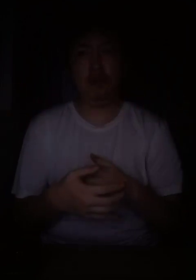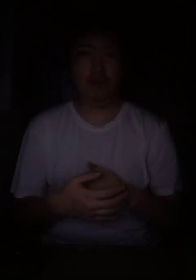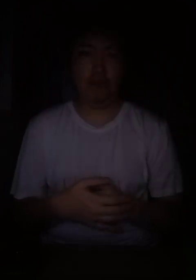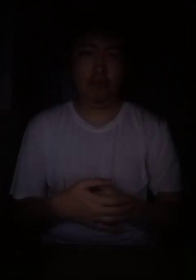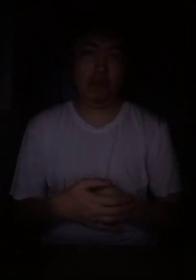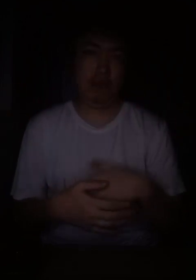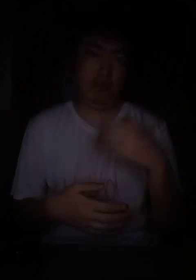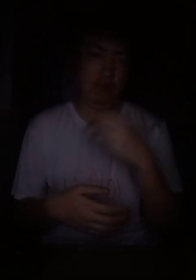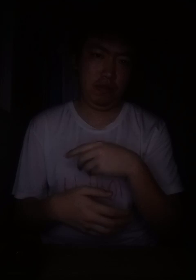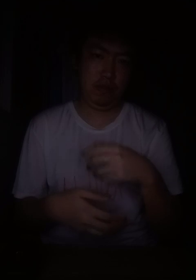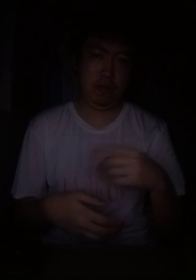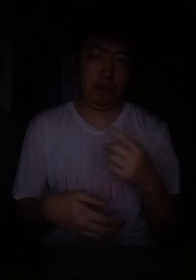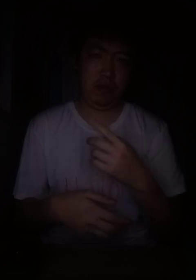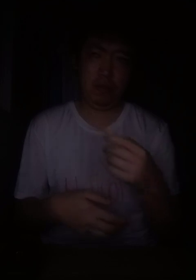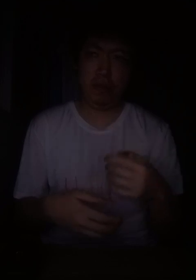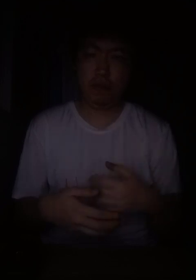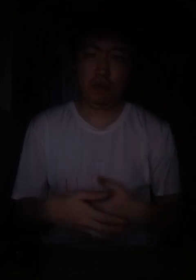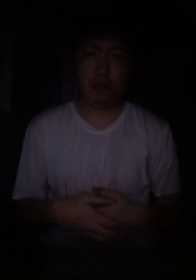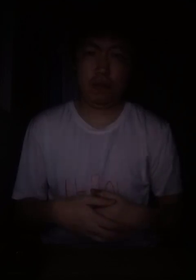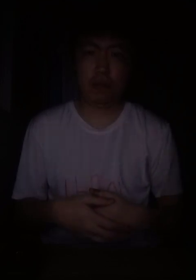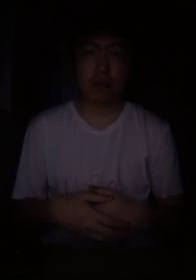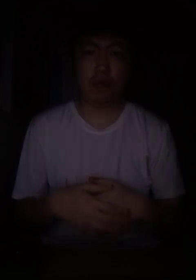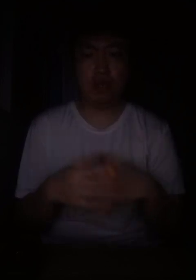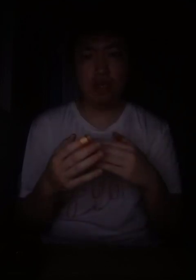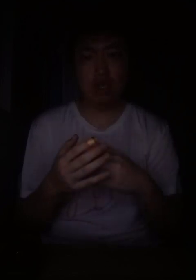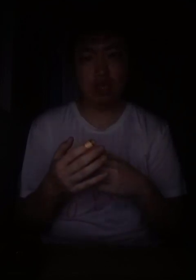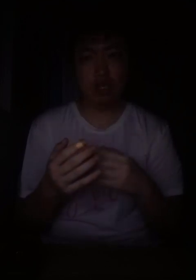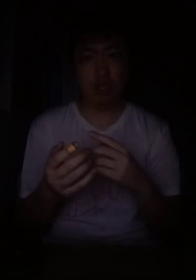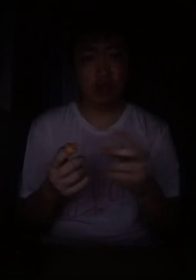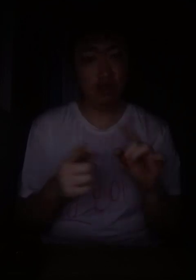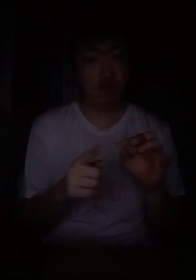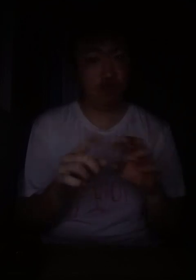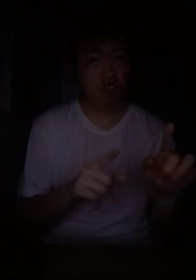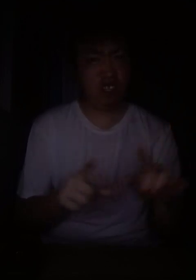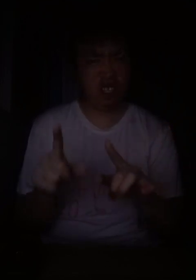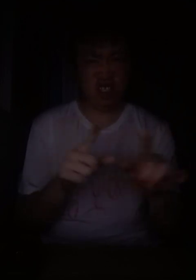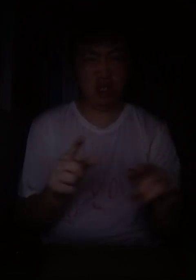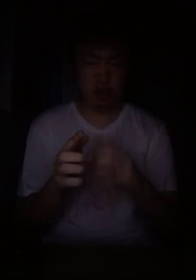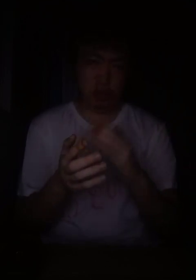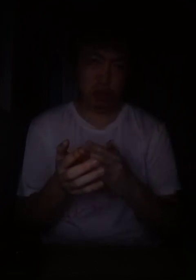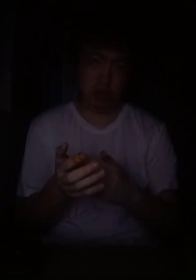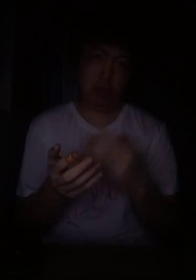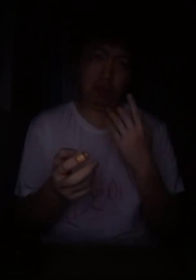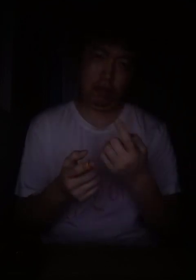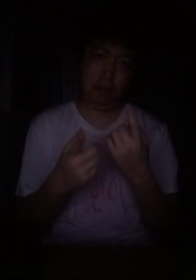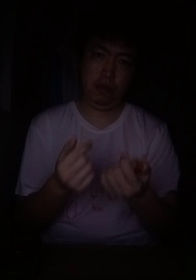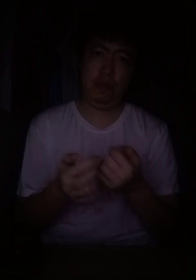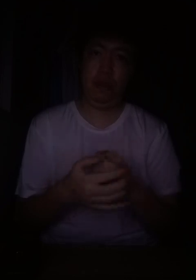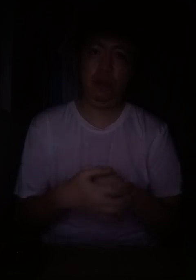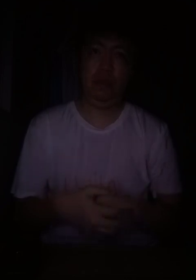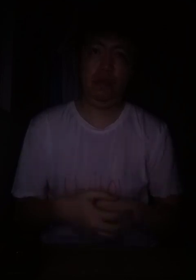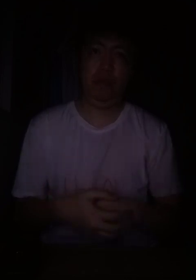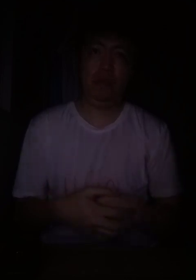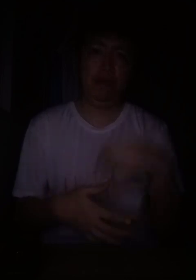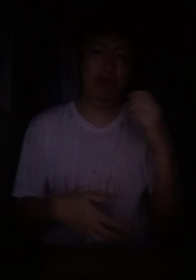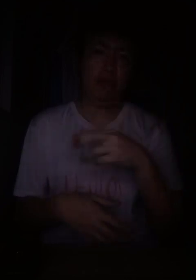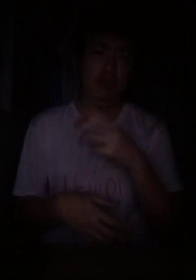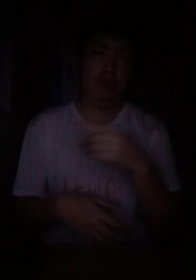있는 피하 조직이 다 떠버려가지고 이 안에 공기가 좀 가득 찬 양상으로 보여지고요. 결국 응급수술을 해야